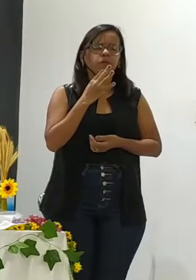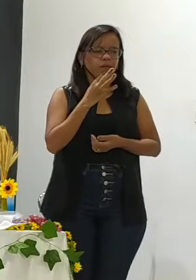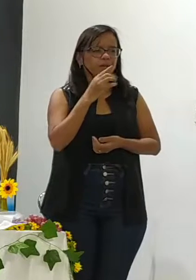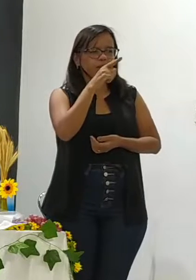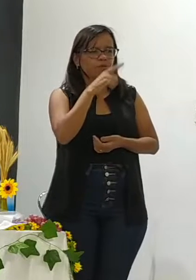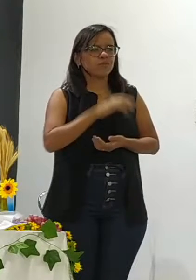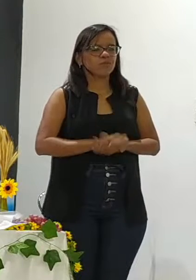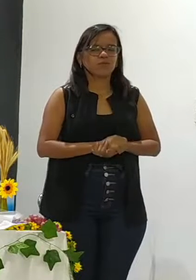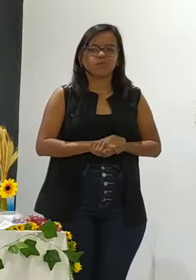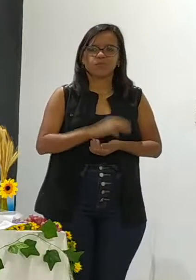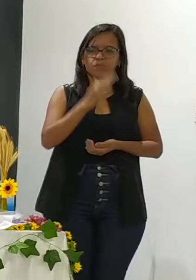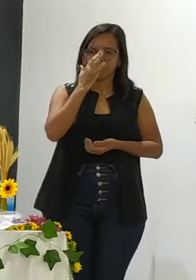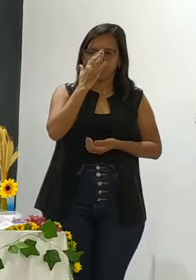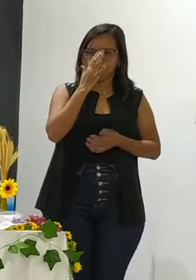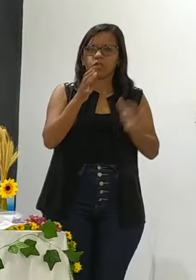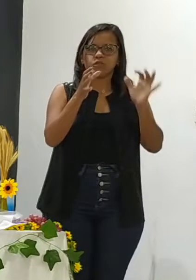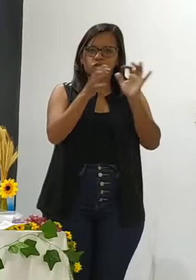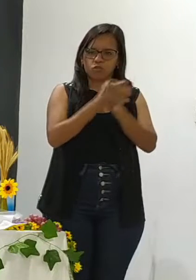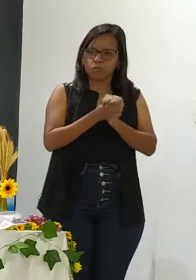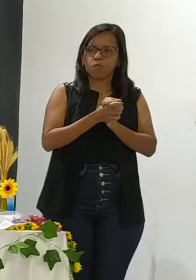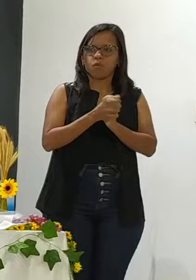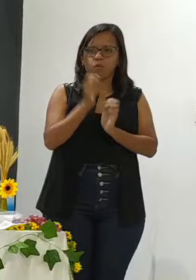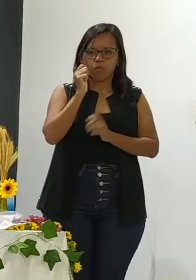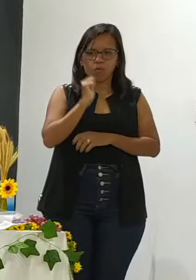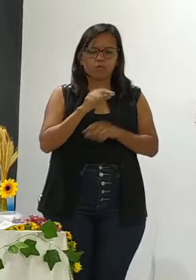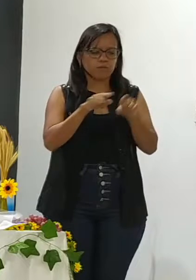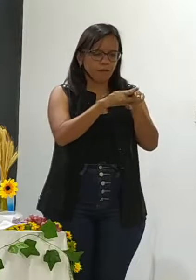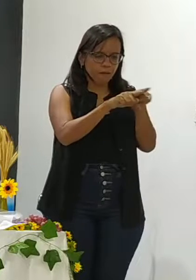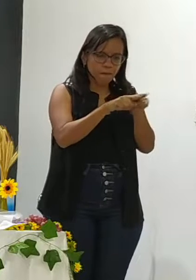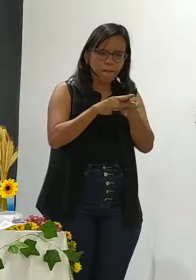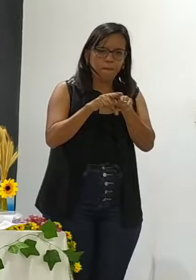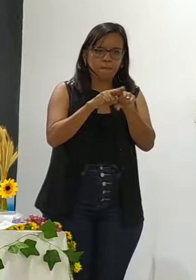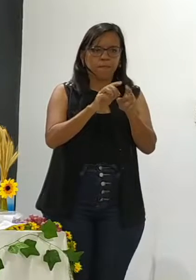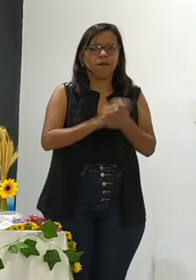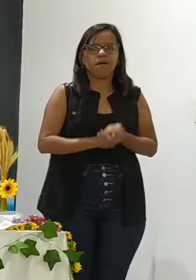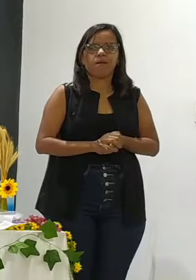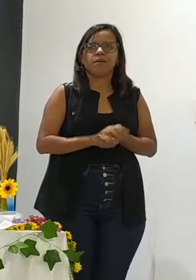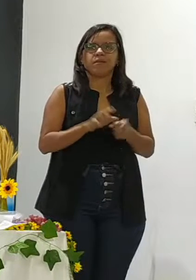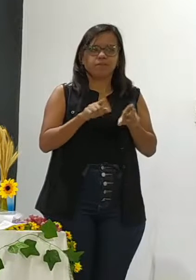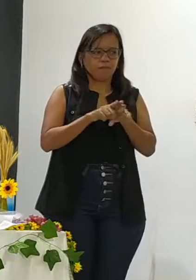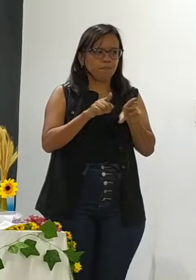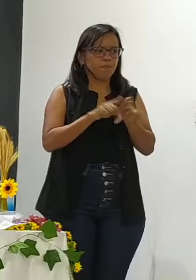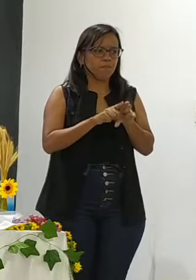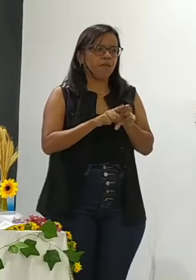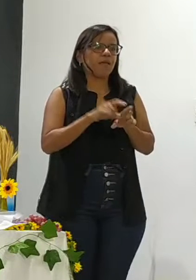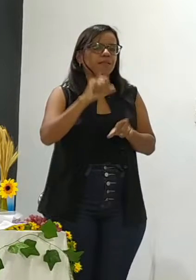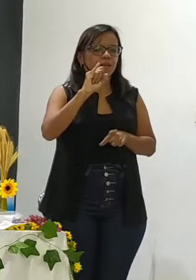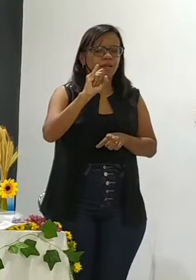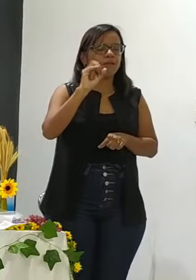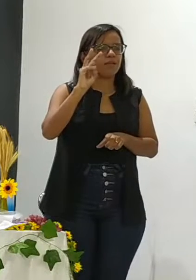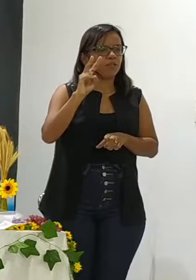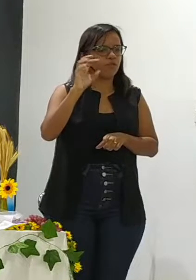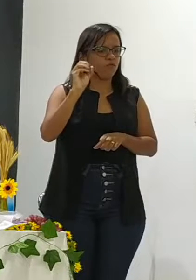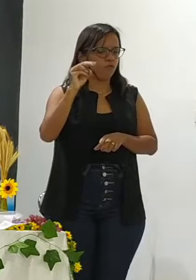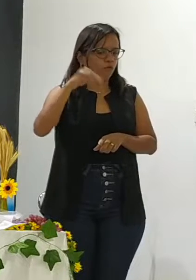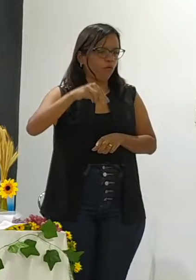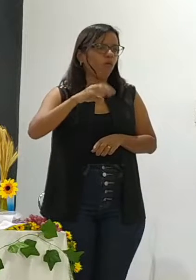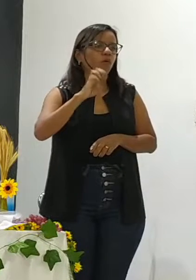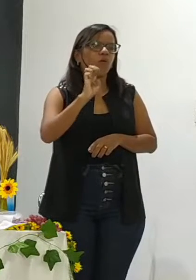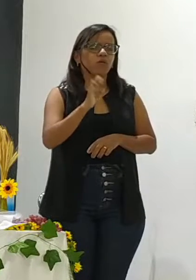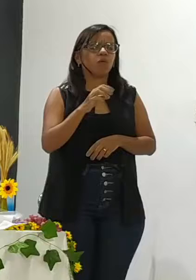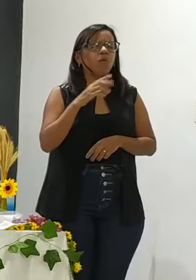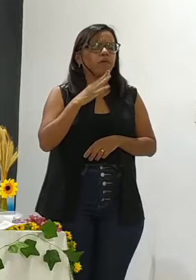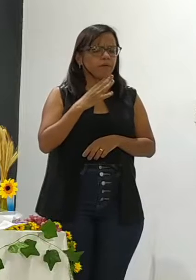Conheço ele, a esposa dele, Cláudia, ela é irmã lá da Ivone, né? A gente viu tudo pequenininho lá,